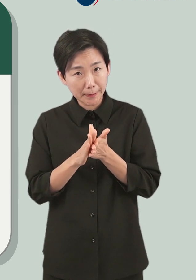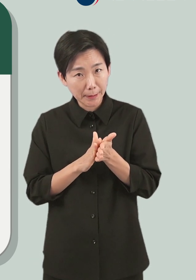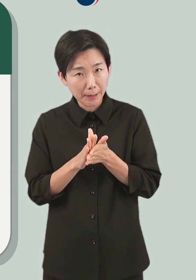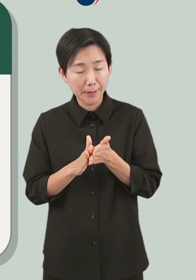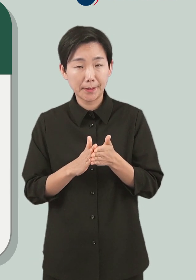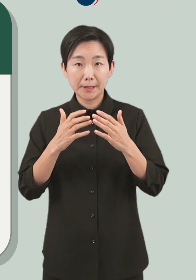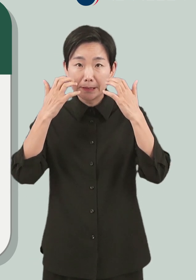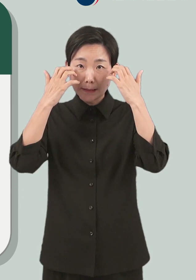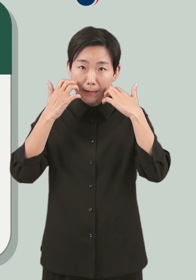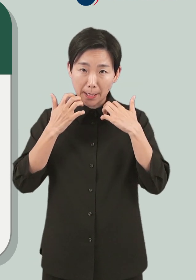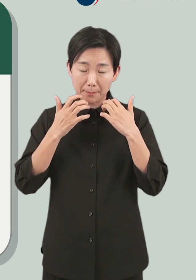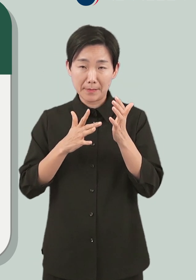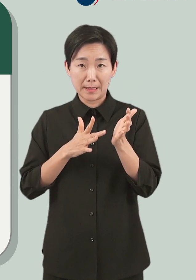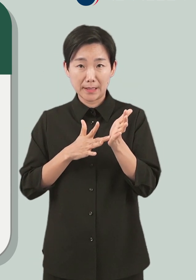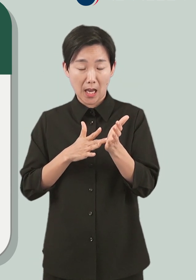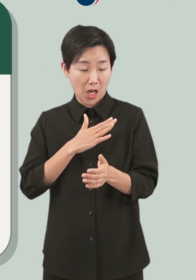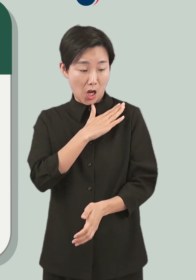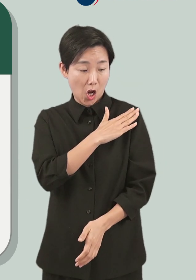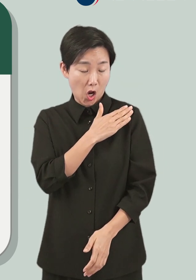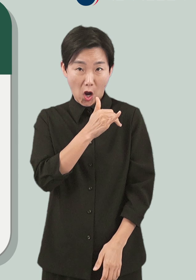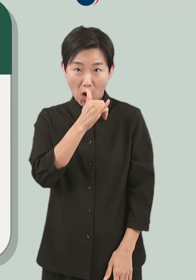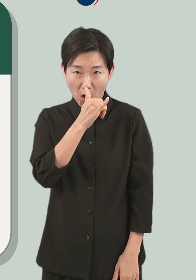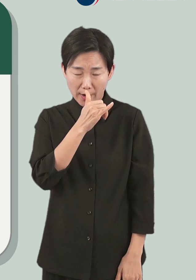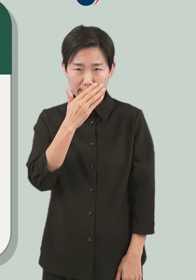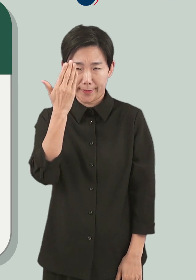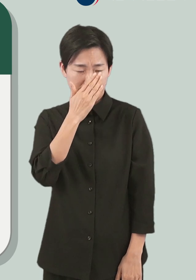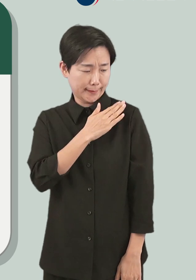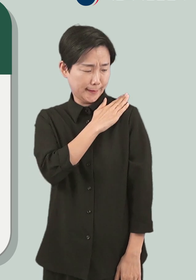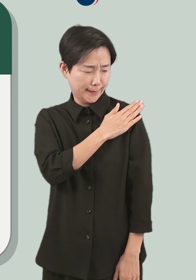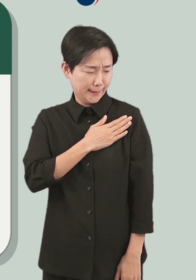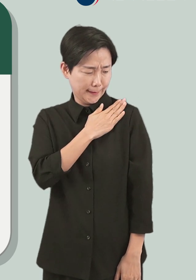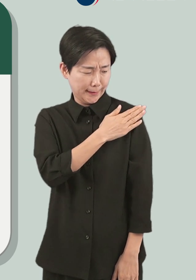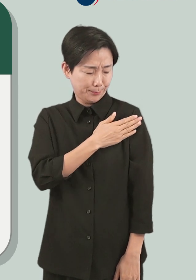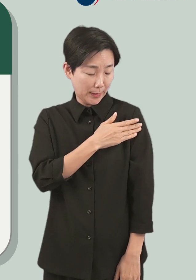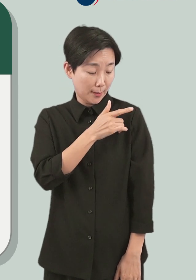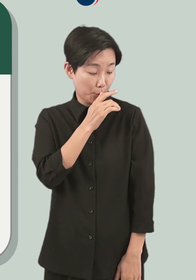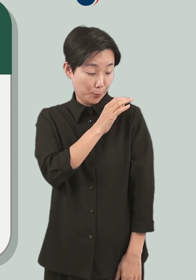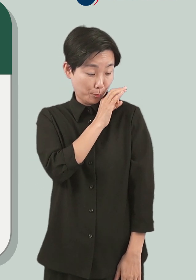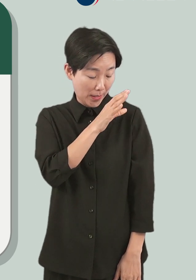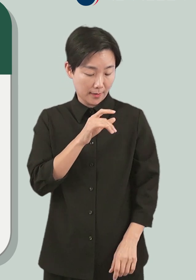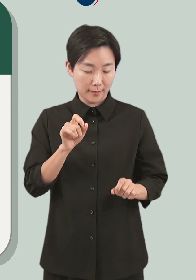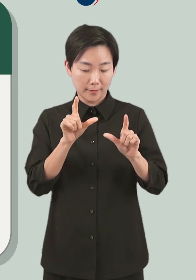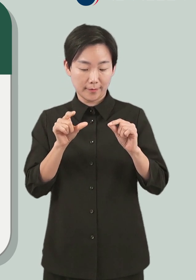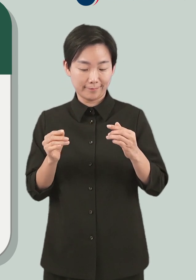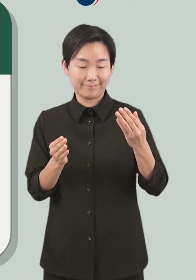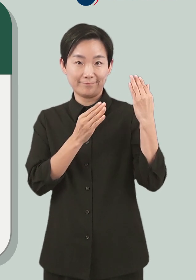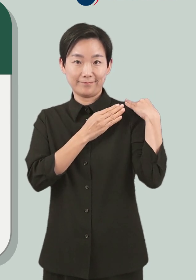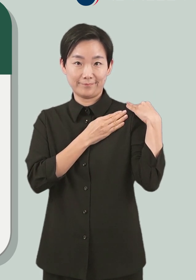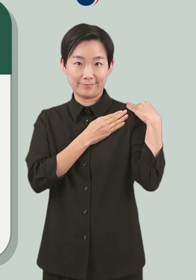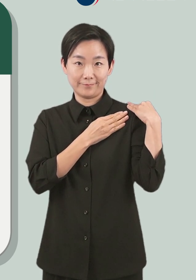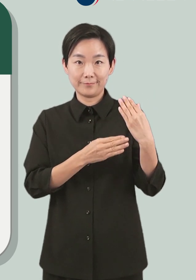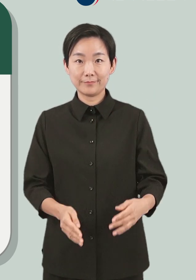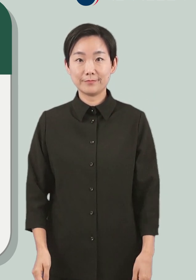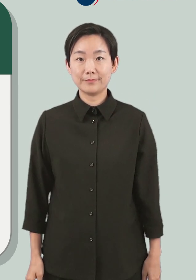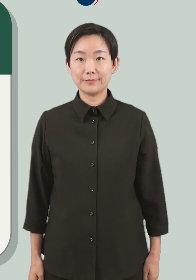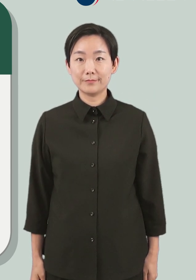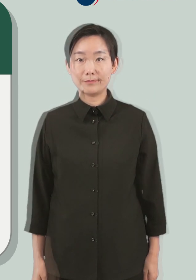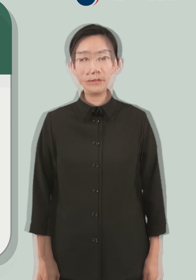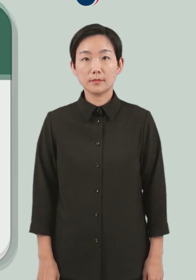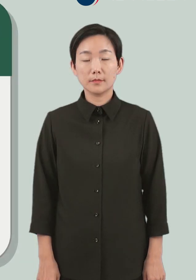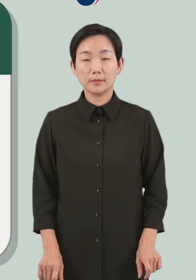오일, 땀, 면고 등을 닦고 패드를 부착할 부위를 건조해야 합니다.